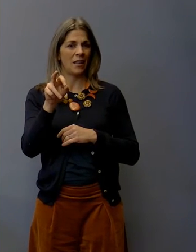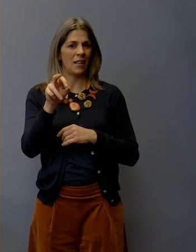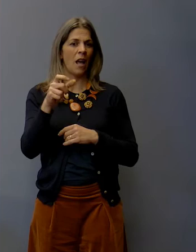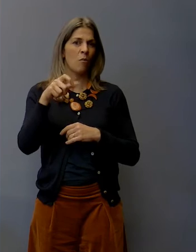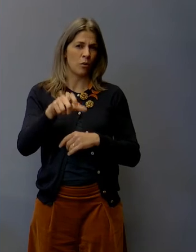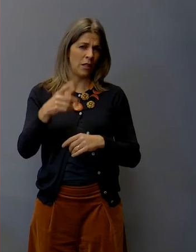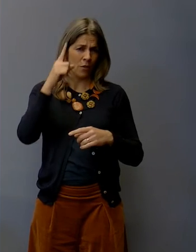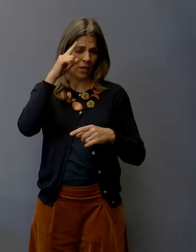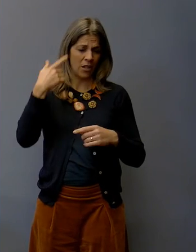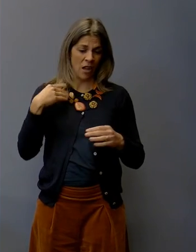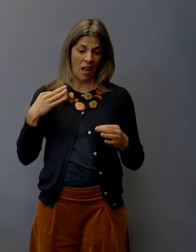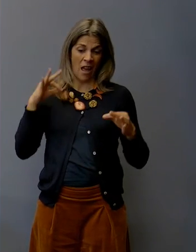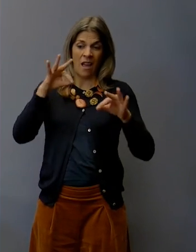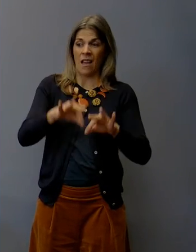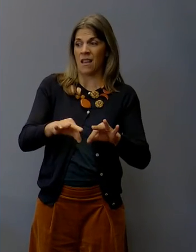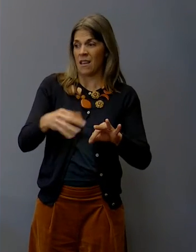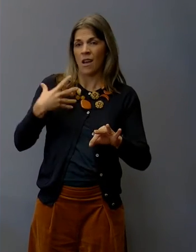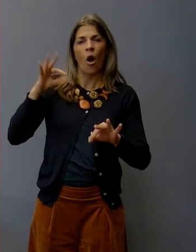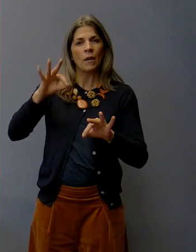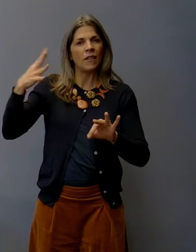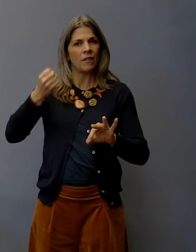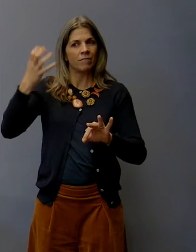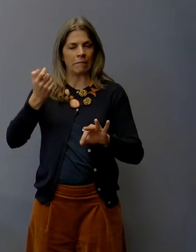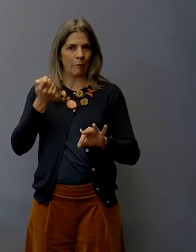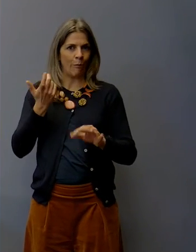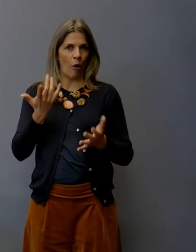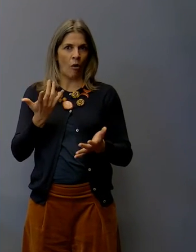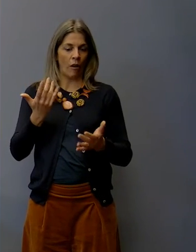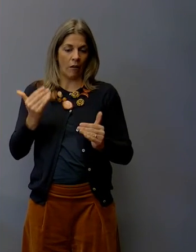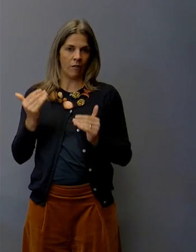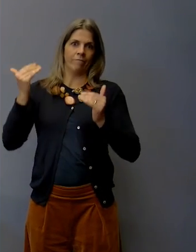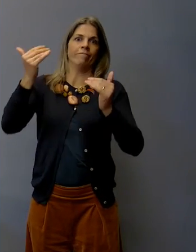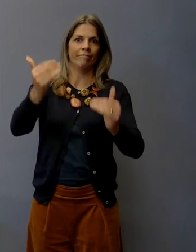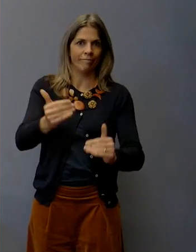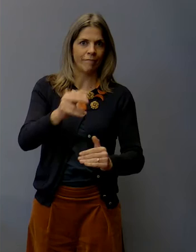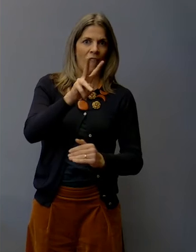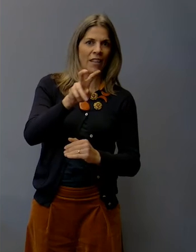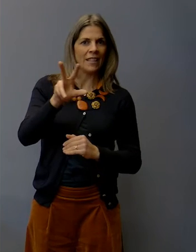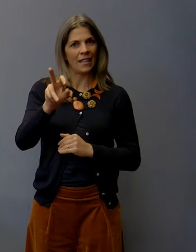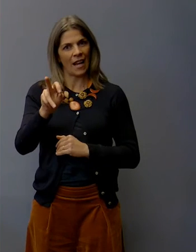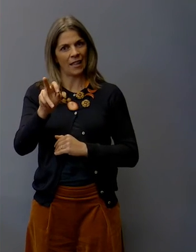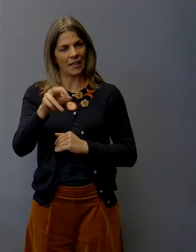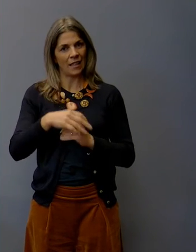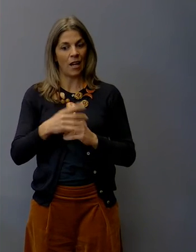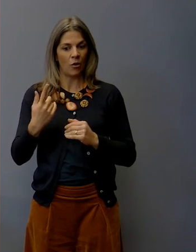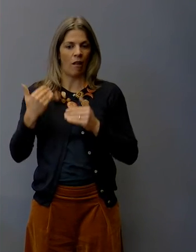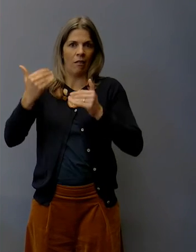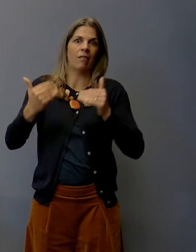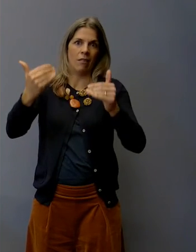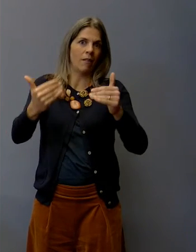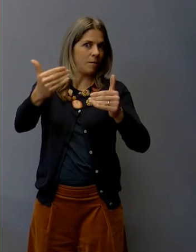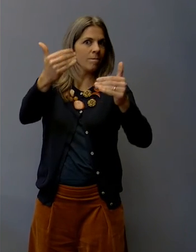nel 2020 e poche di quelle cose abbiamo raggiunto e quindi per nascondere l'incapacità che abbiamo prolunga e amo le scadenze